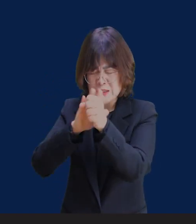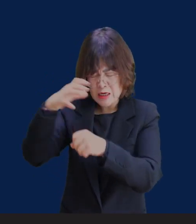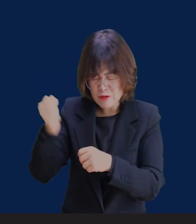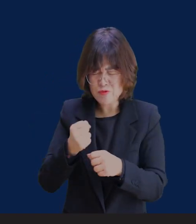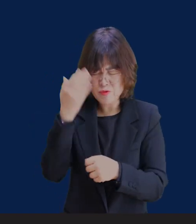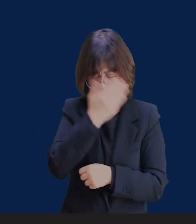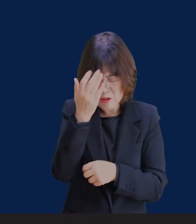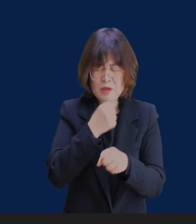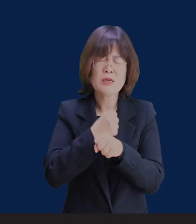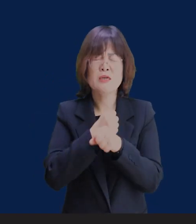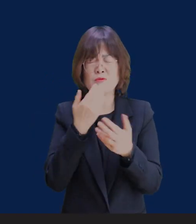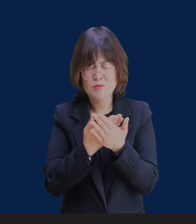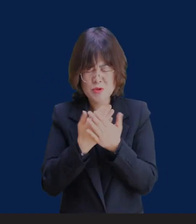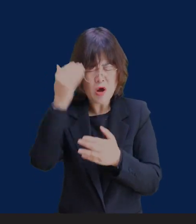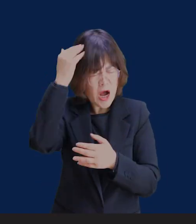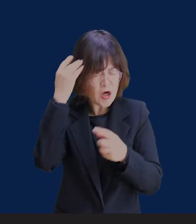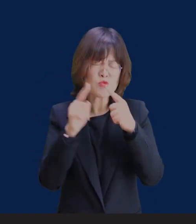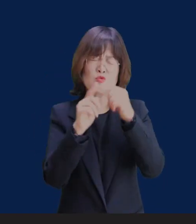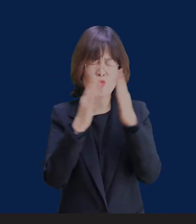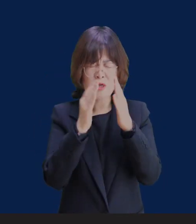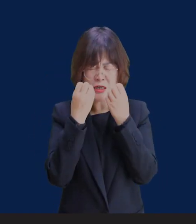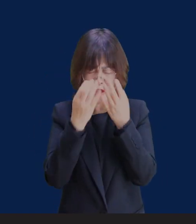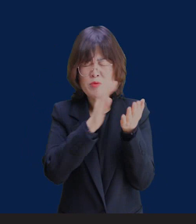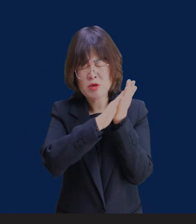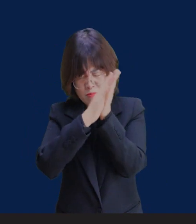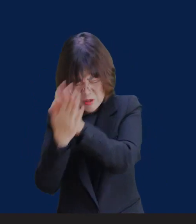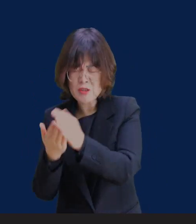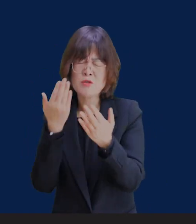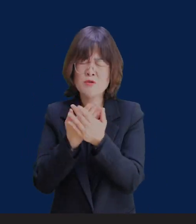우리 교회를 새롭게 하여 주시고 이 나라의 민족을 새롭게 하여 주시고